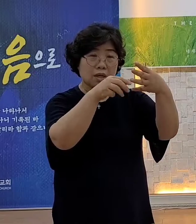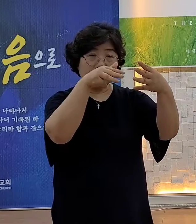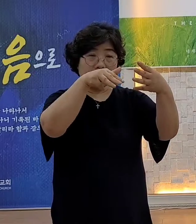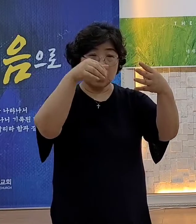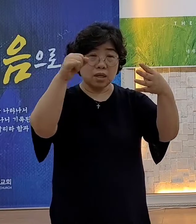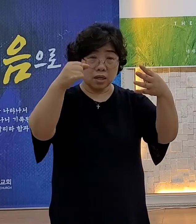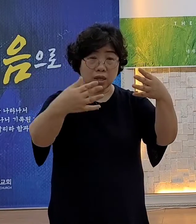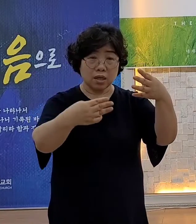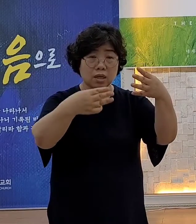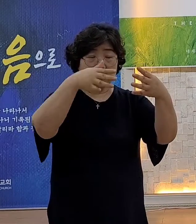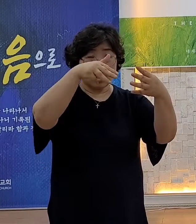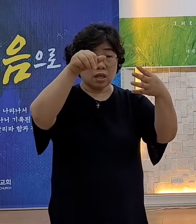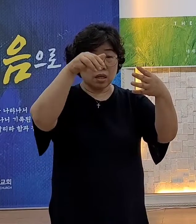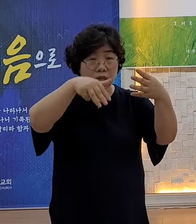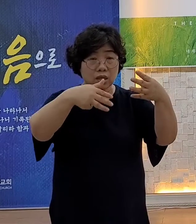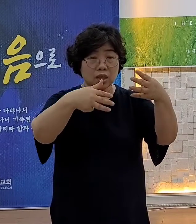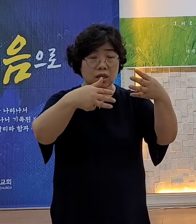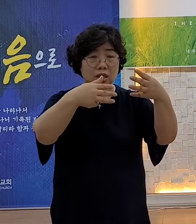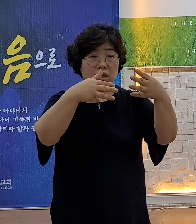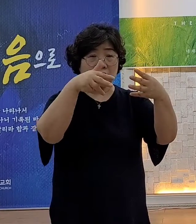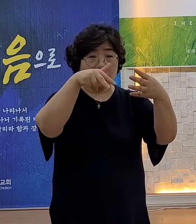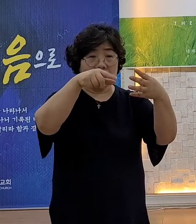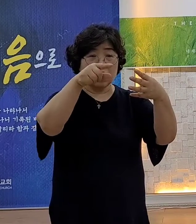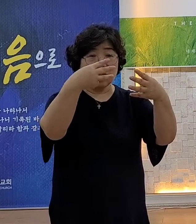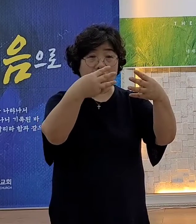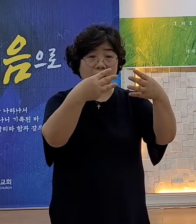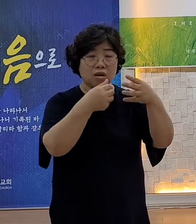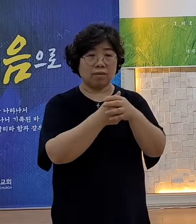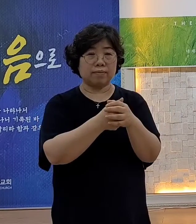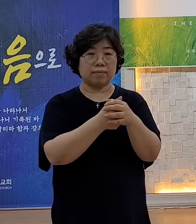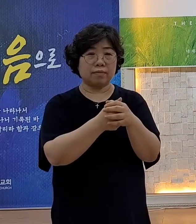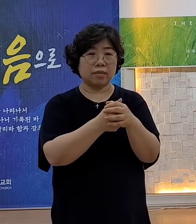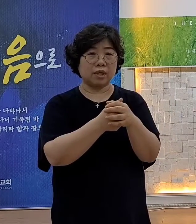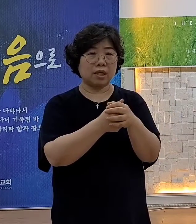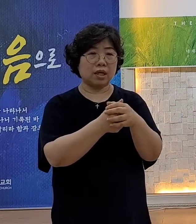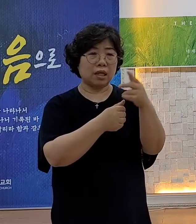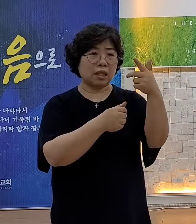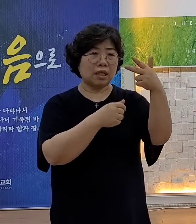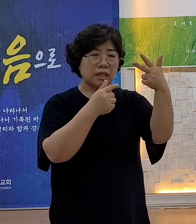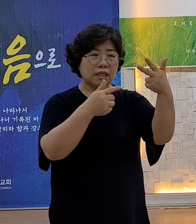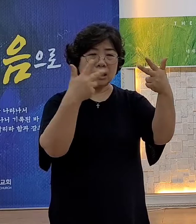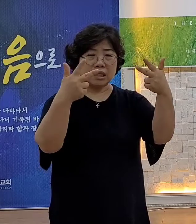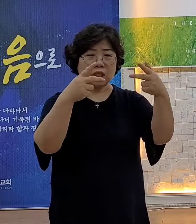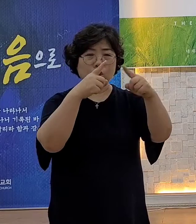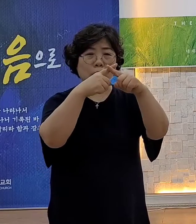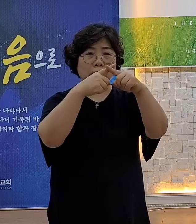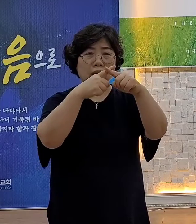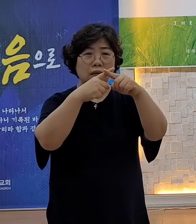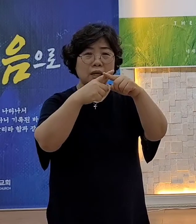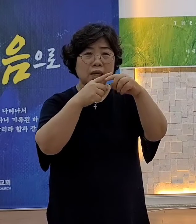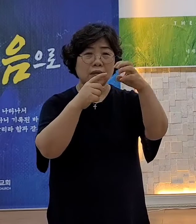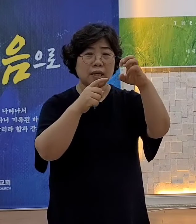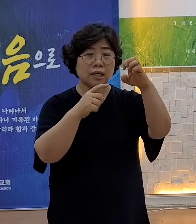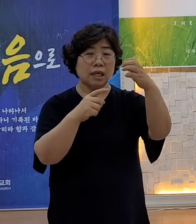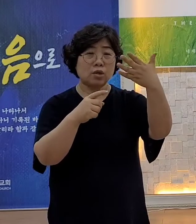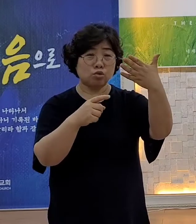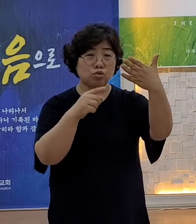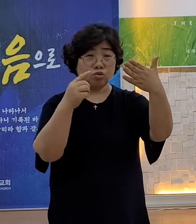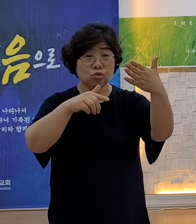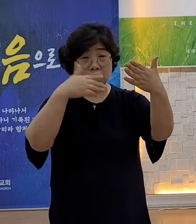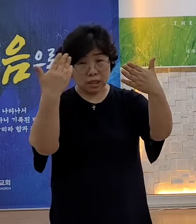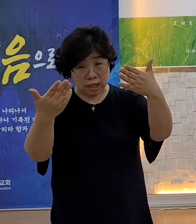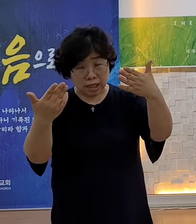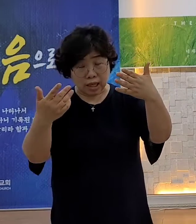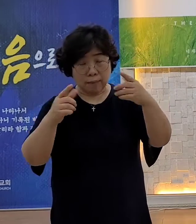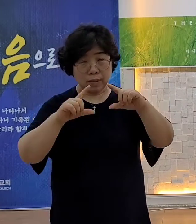7일 동안 7주가 지나면 49일 아닙니까? 6월절 지나서 이렇게 77절 그 날이 50일이